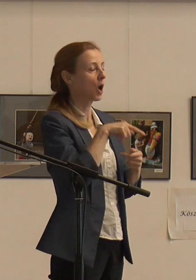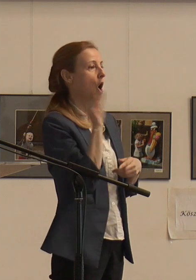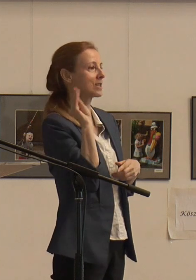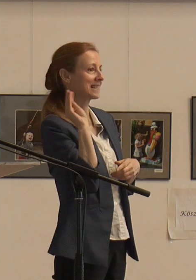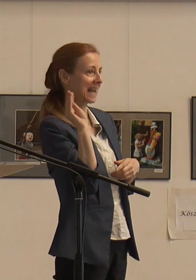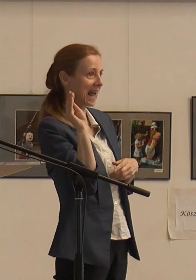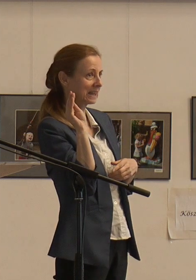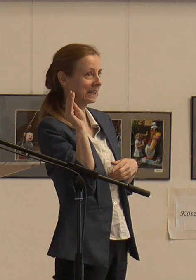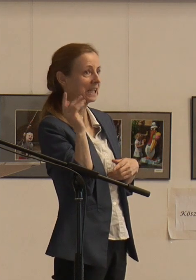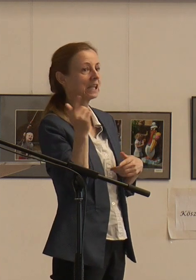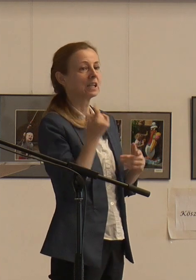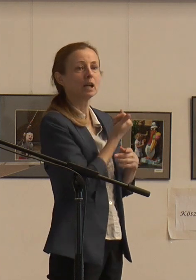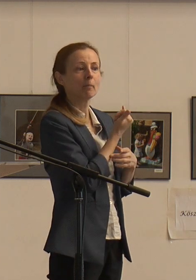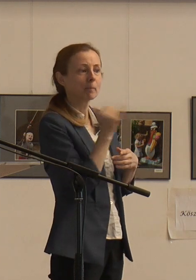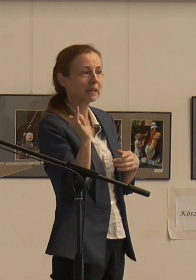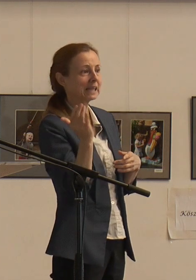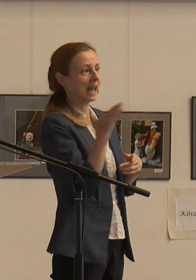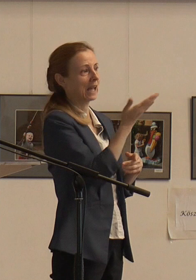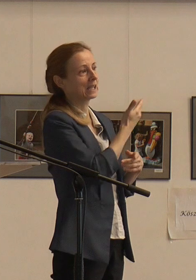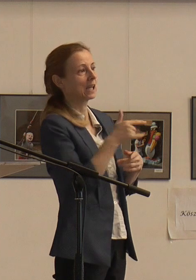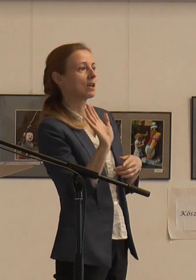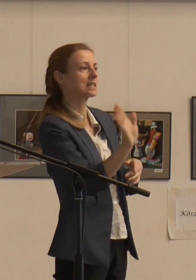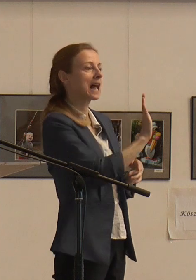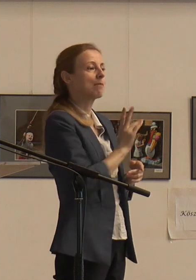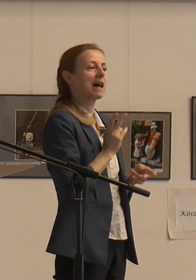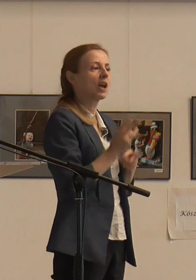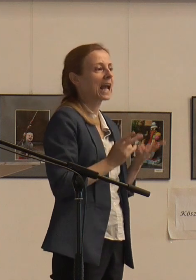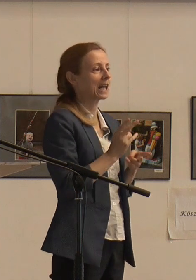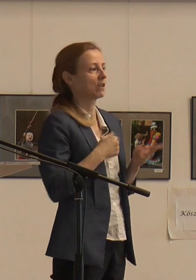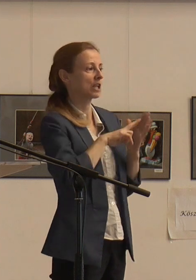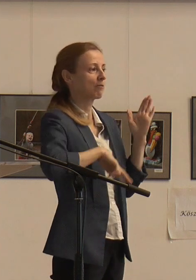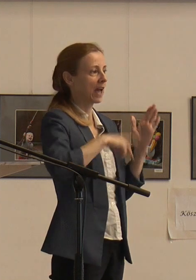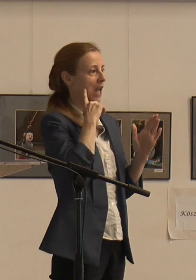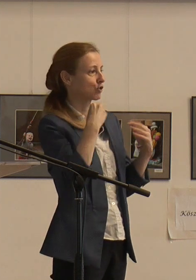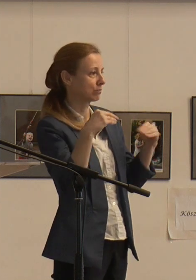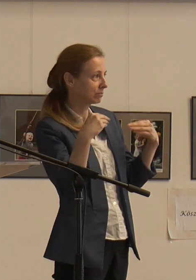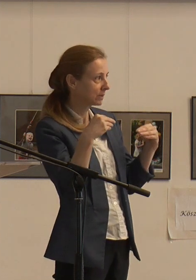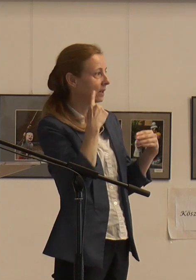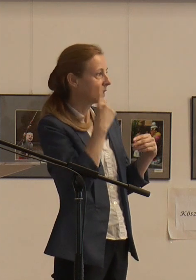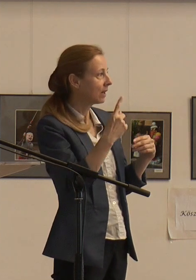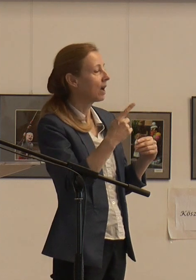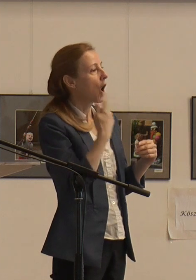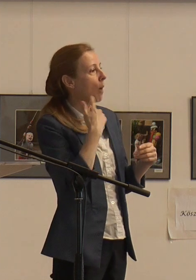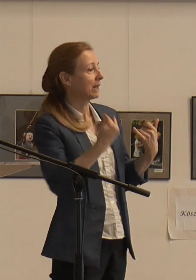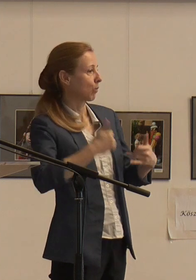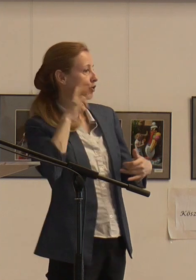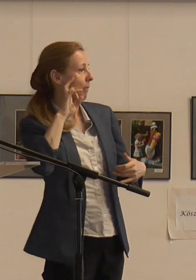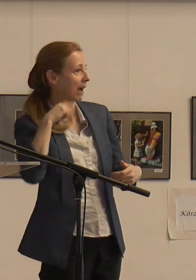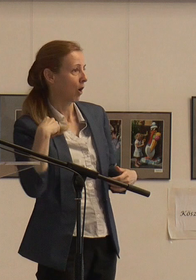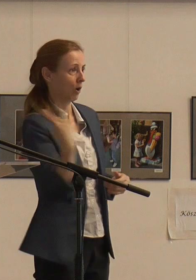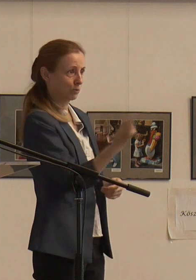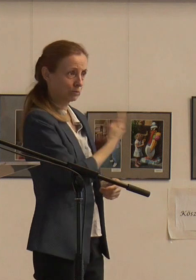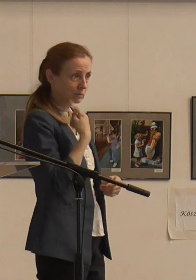jelenti, hogy mindenki a számára legkedvesebb versét mondhatja el, amit meghallgatunk